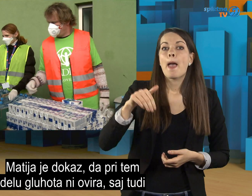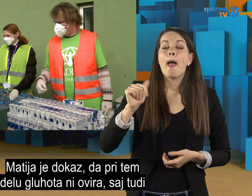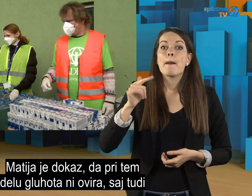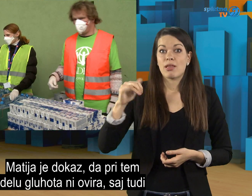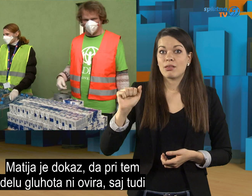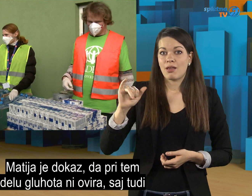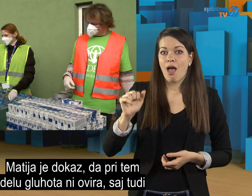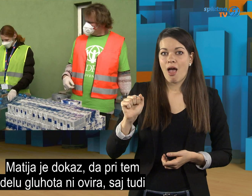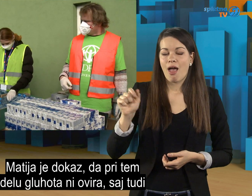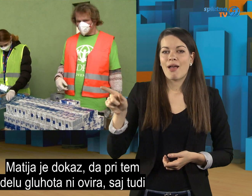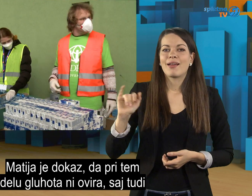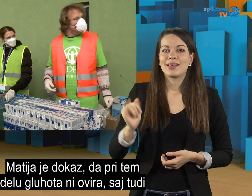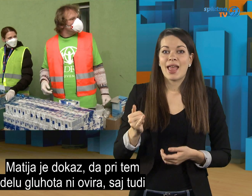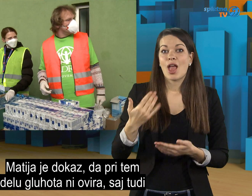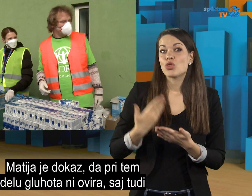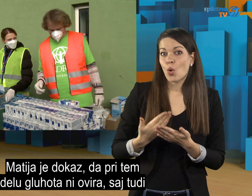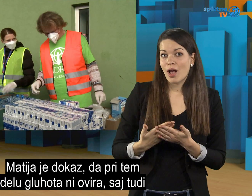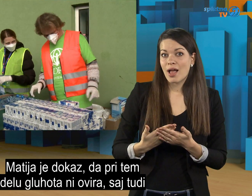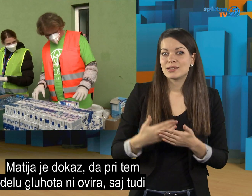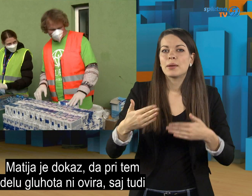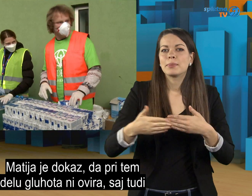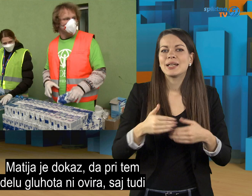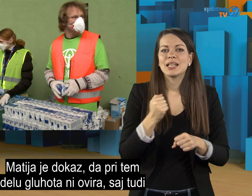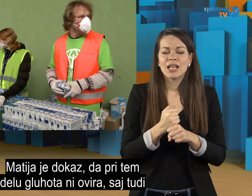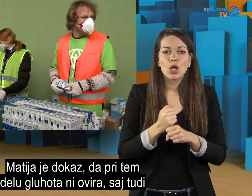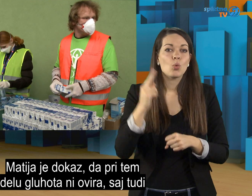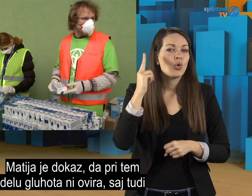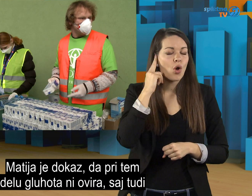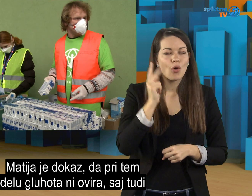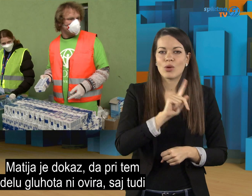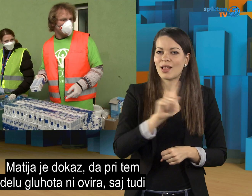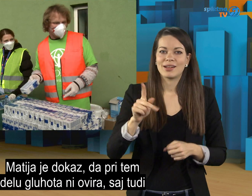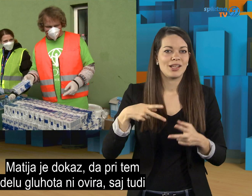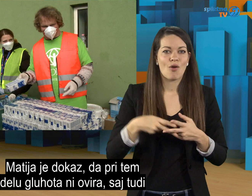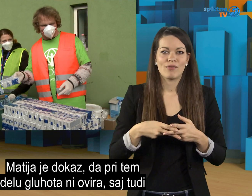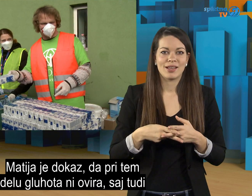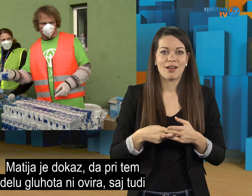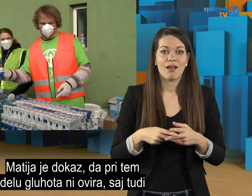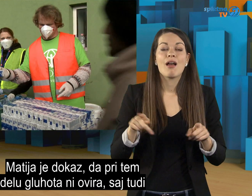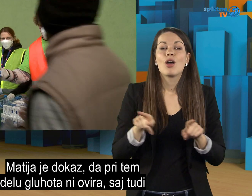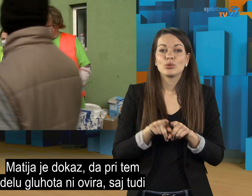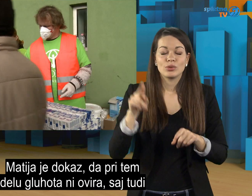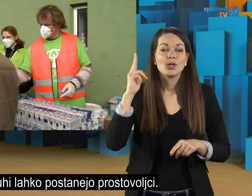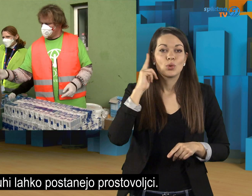Matija je dokaz, da pri tem delu gluhota ni ovira, saj tudi gluhi lahko postanejo prostovoljci.